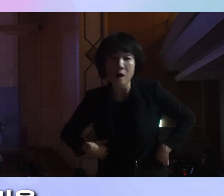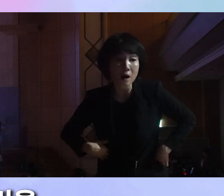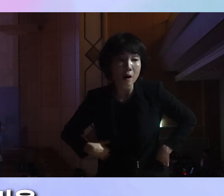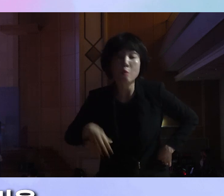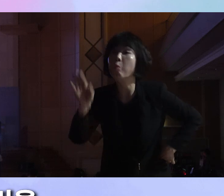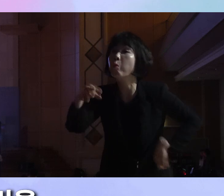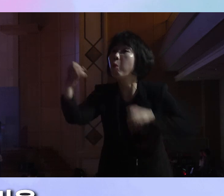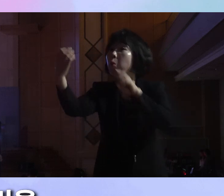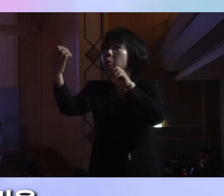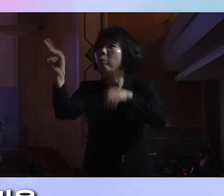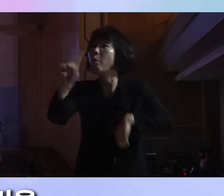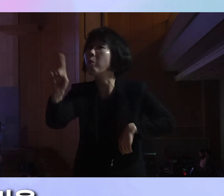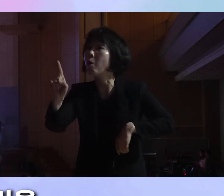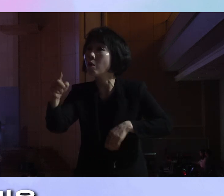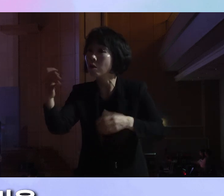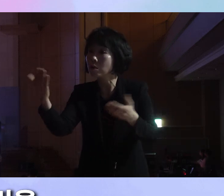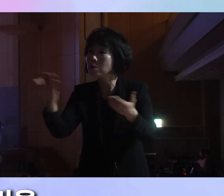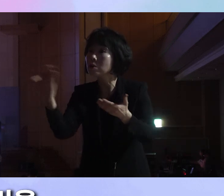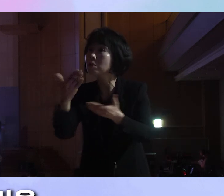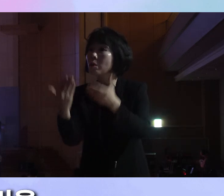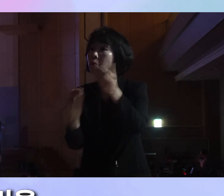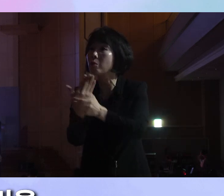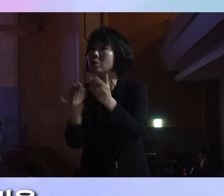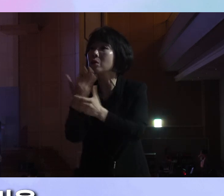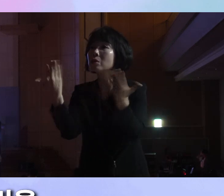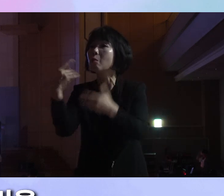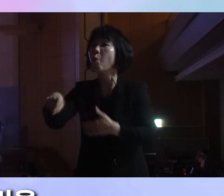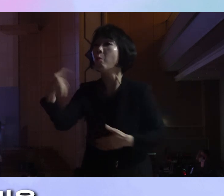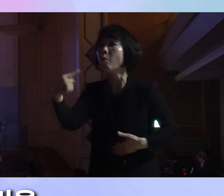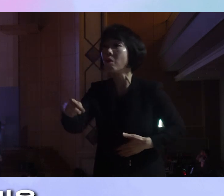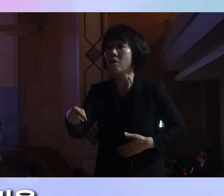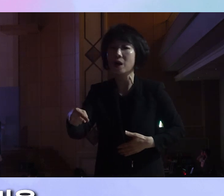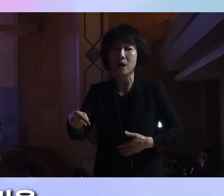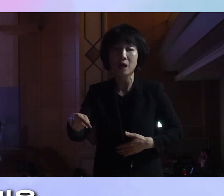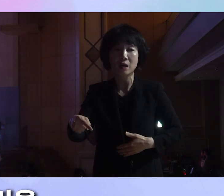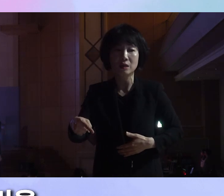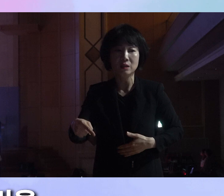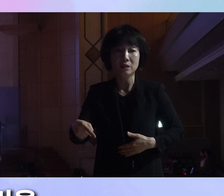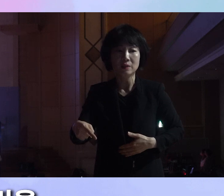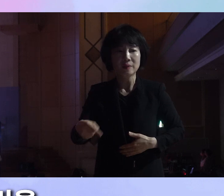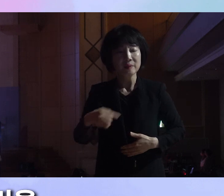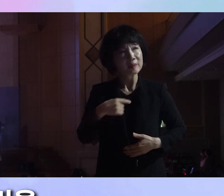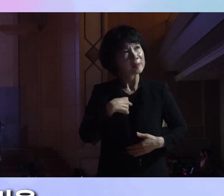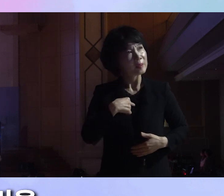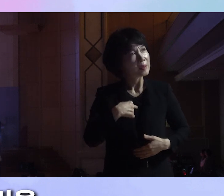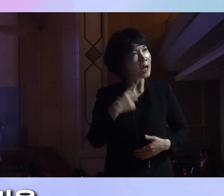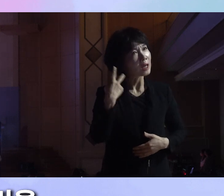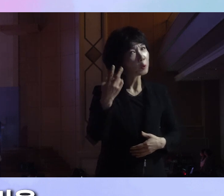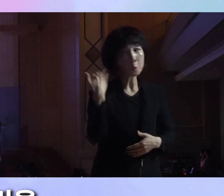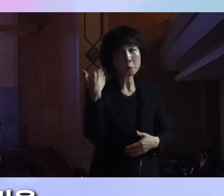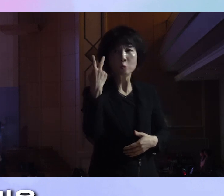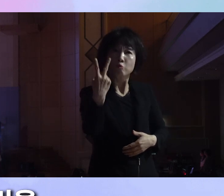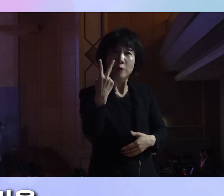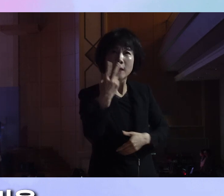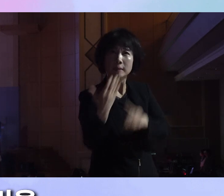그래서 무슨 얘긴데요? 네, 서로 모순되는 두 사건을 목격했어.